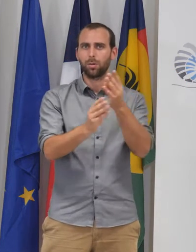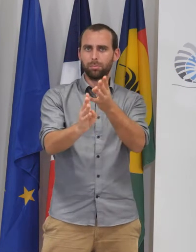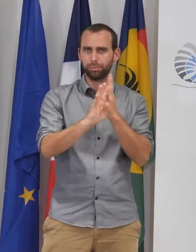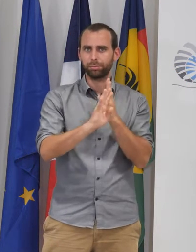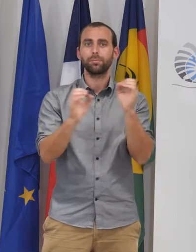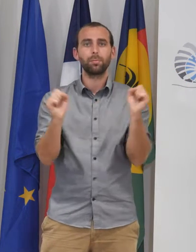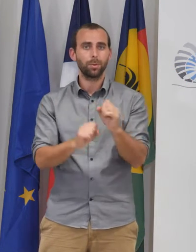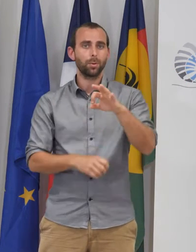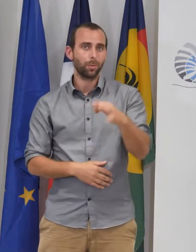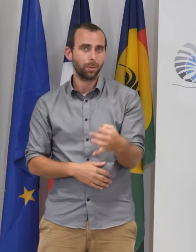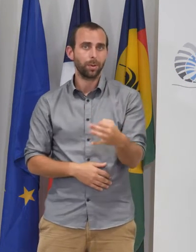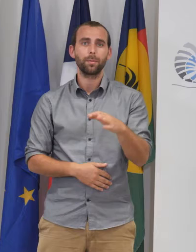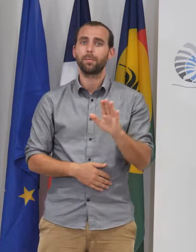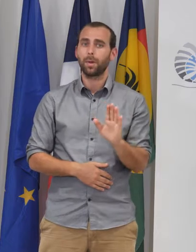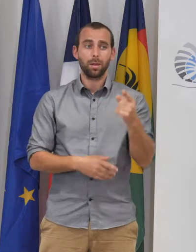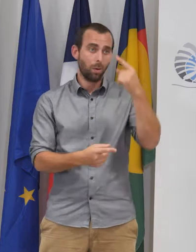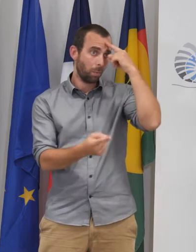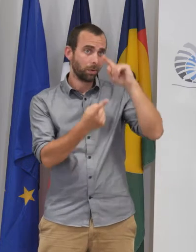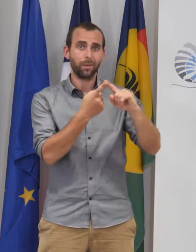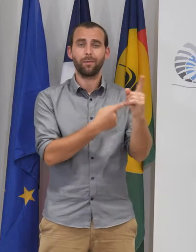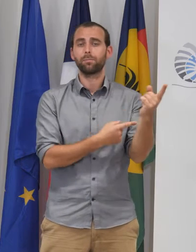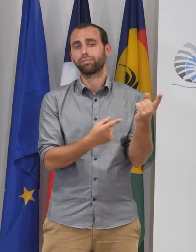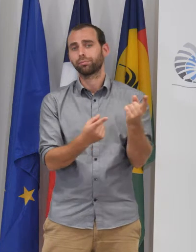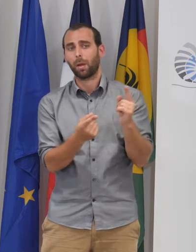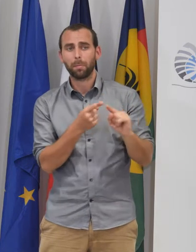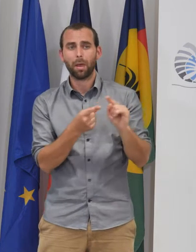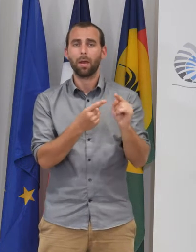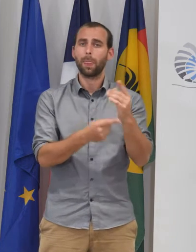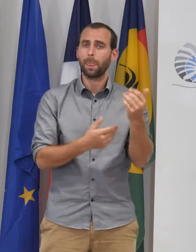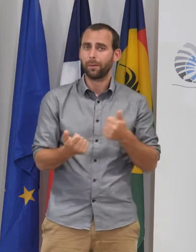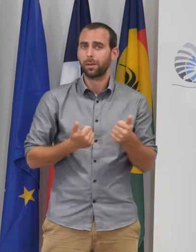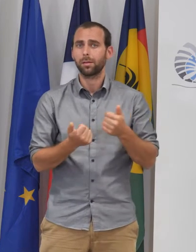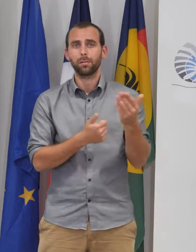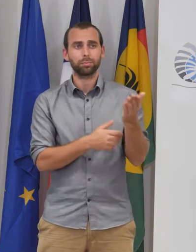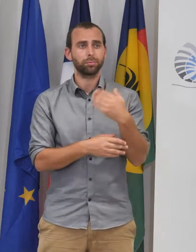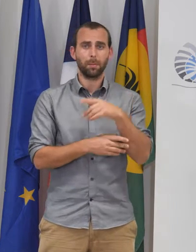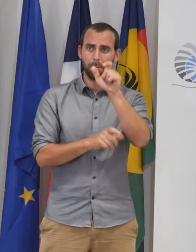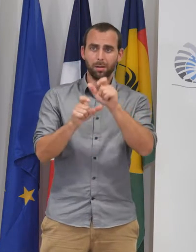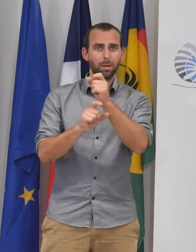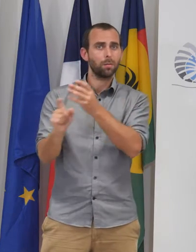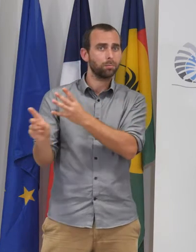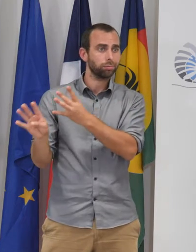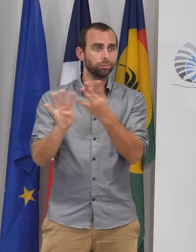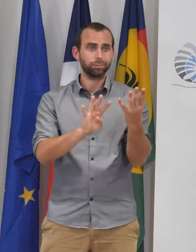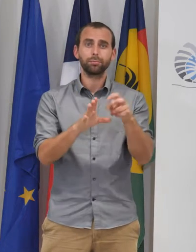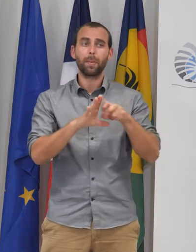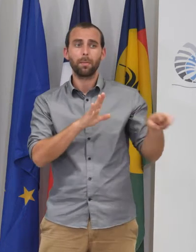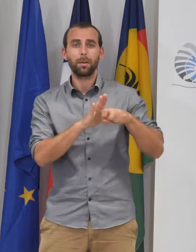uniquement sur la vente, pour la vente des biens et services pour lesquels les consommateurs sont autorisés à se